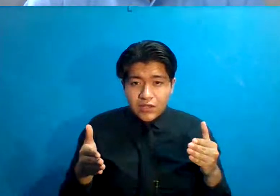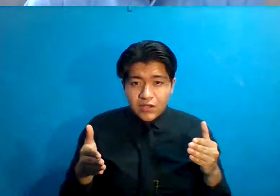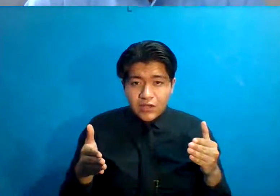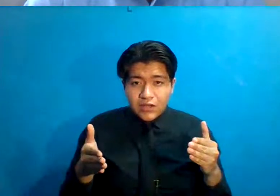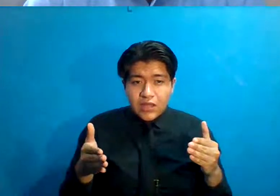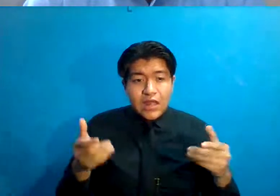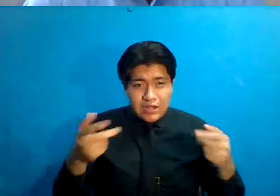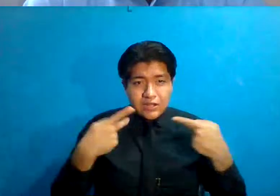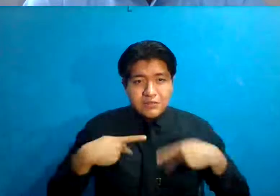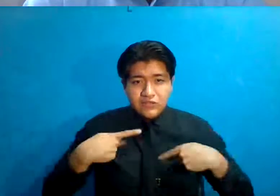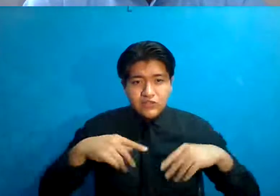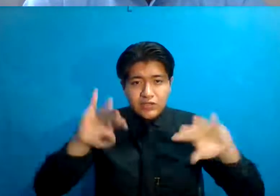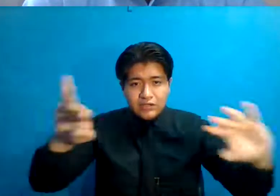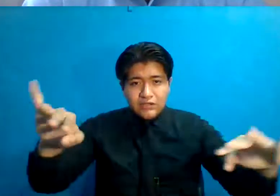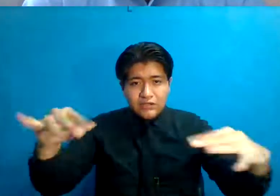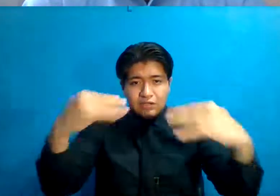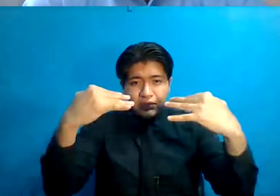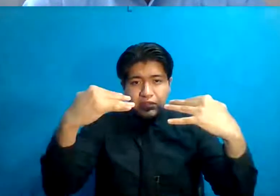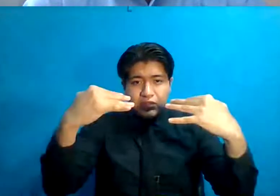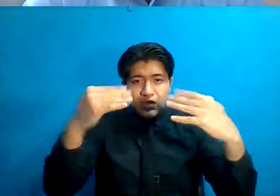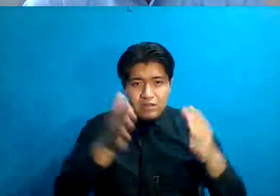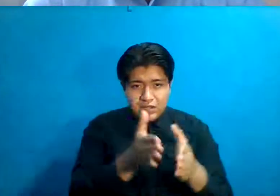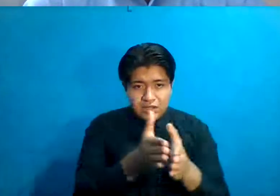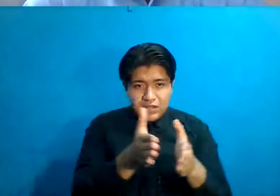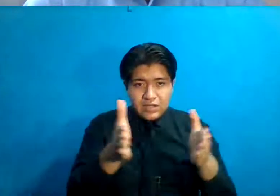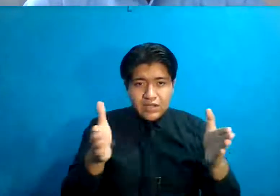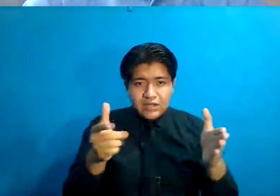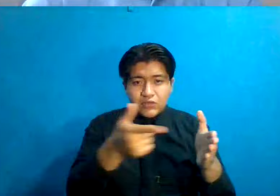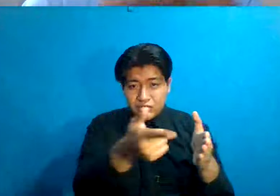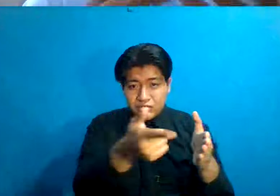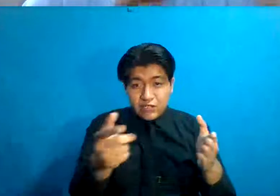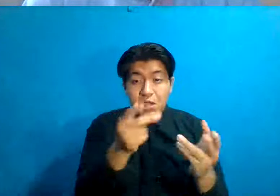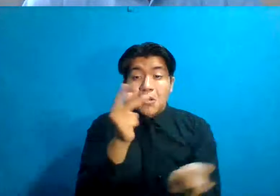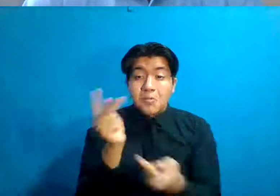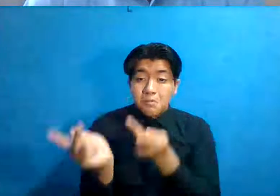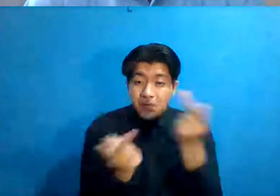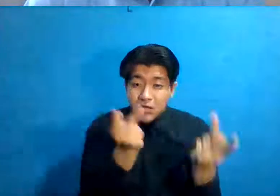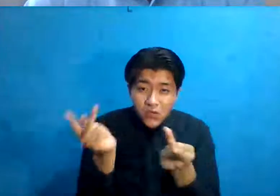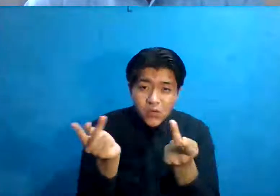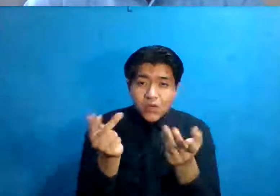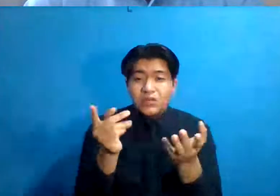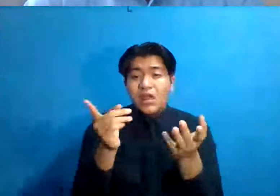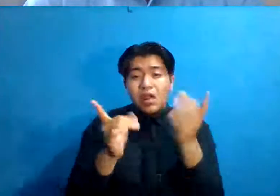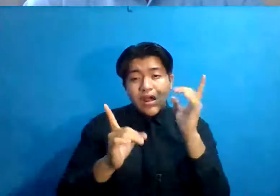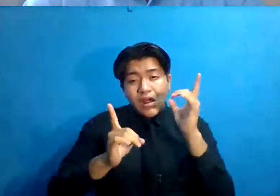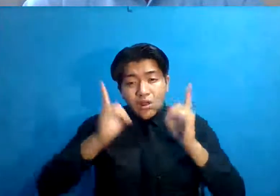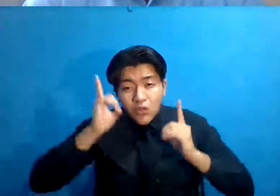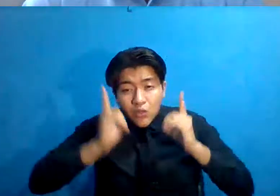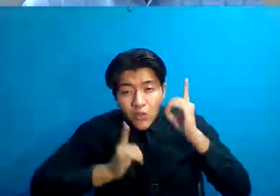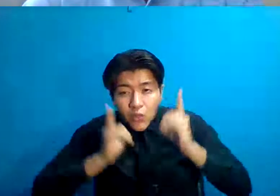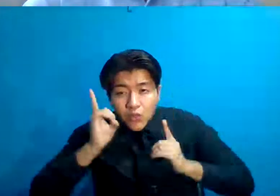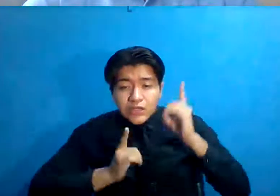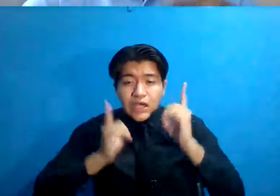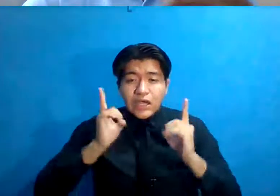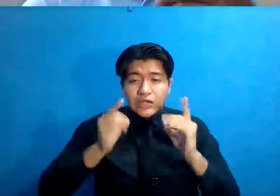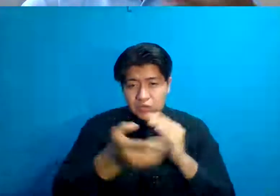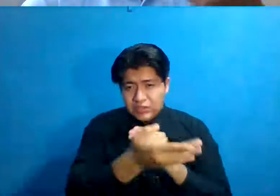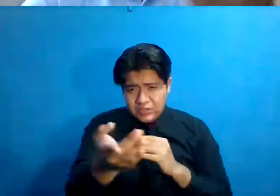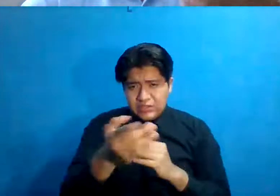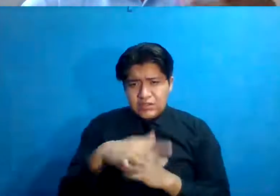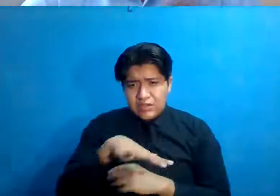al público esta etapa para hacer preguntas, para resolver tus dudas si tienen algún tipo de inquietud,